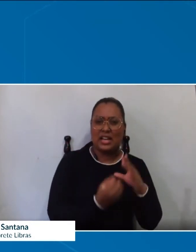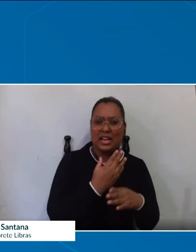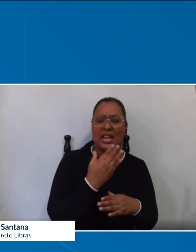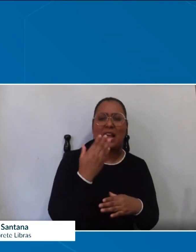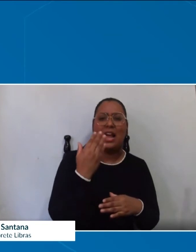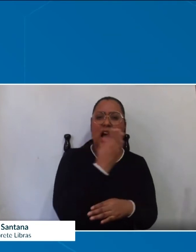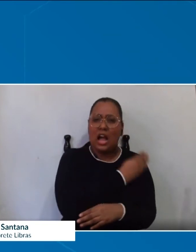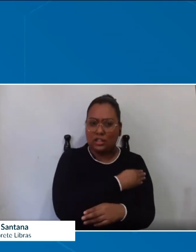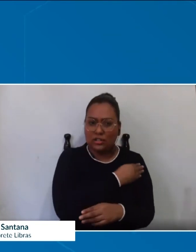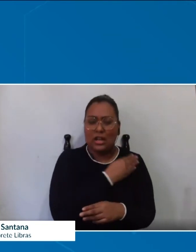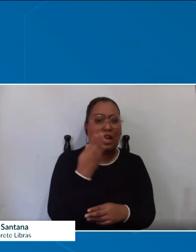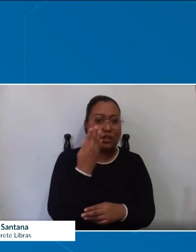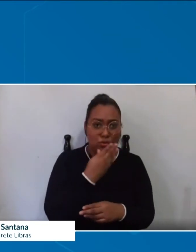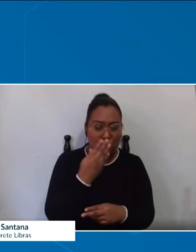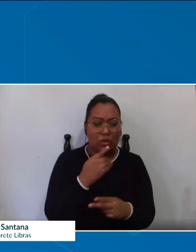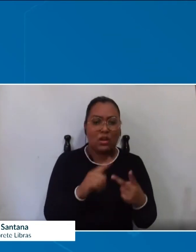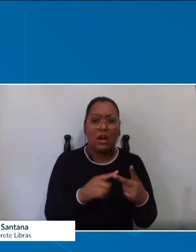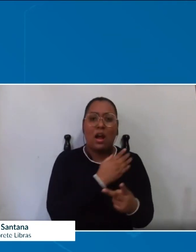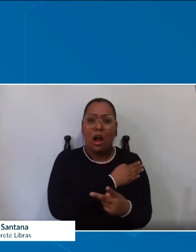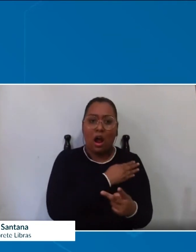e energia